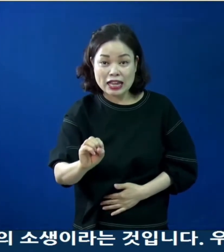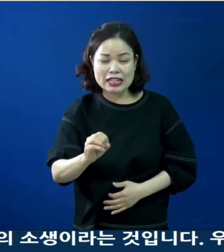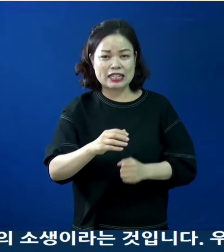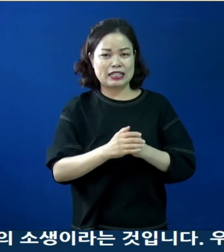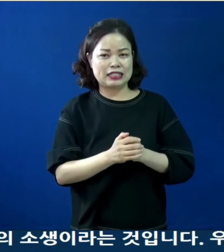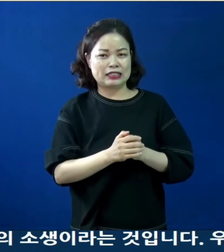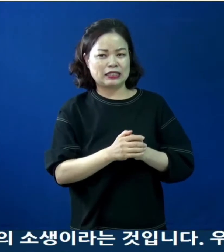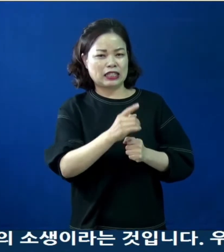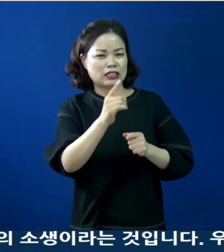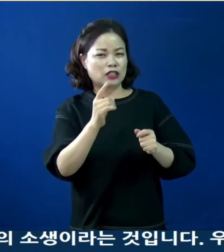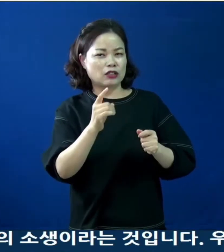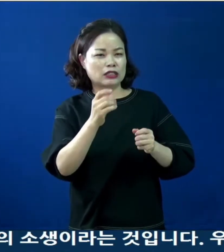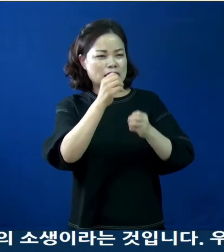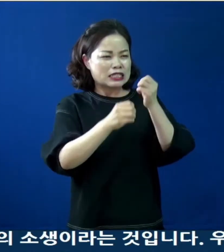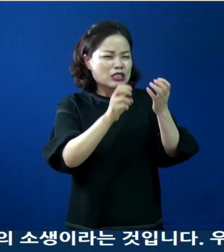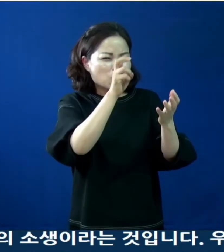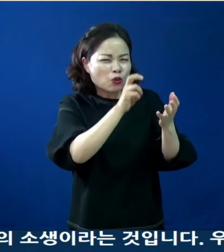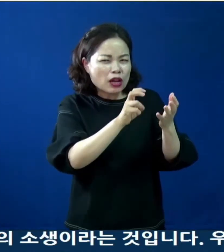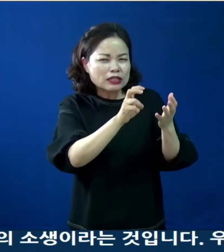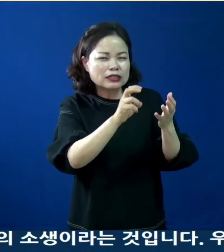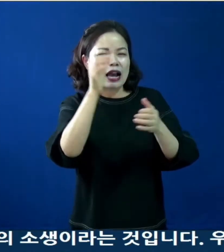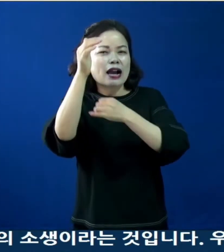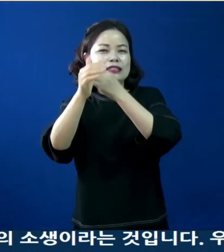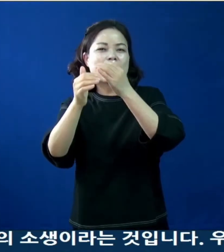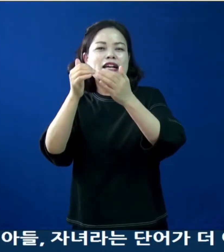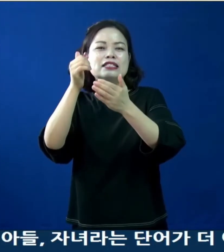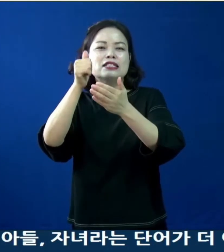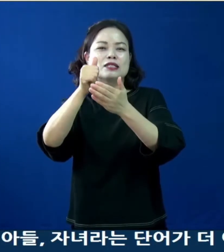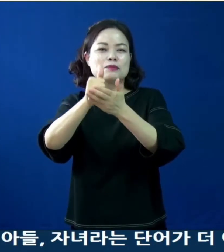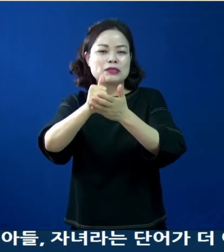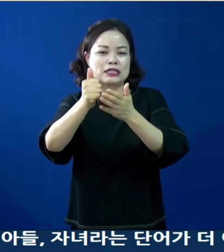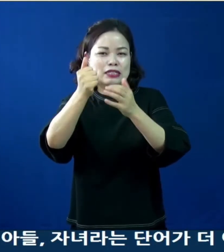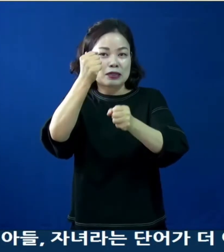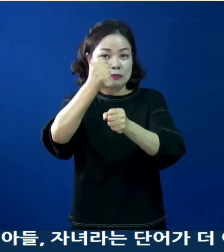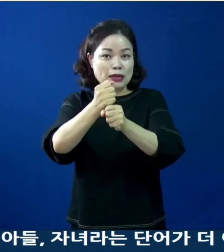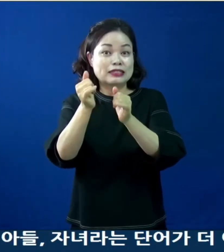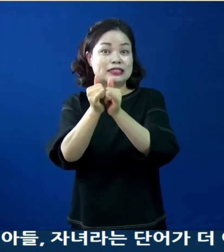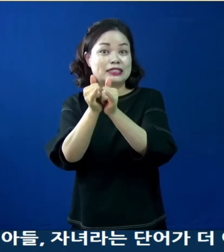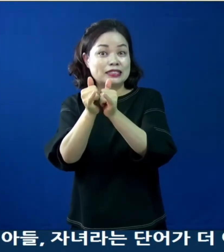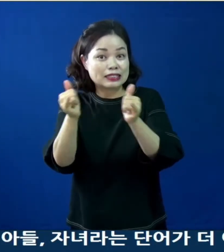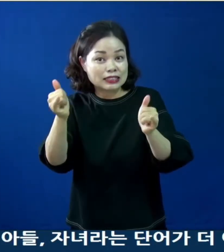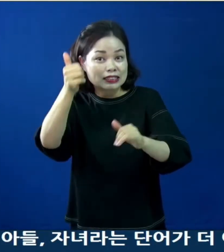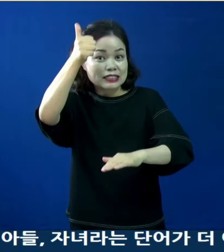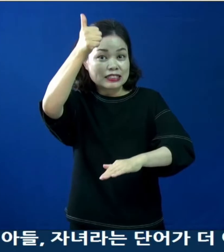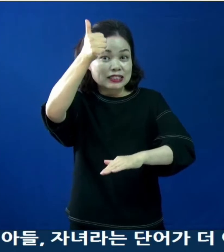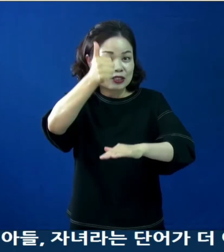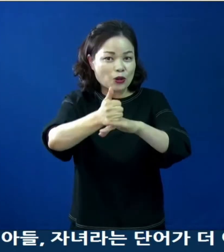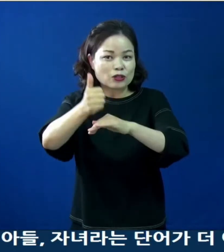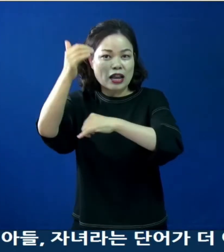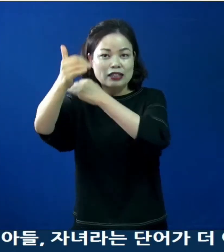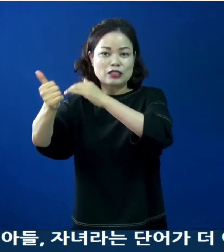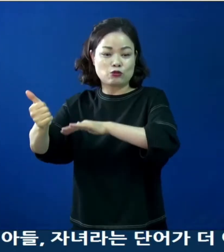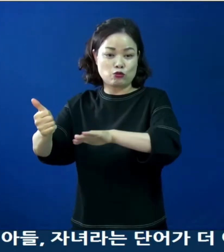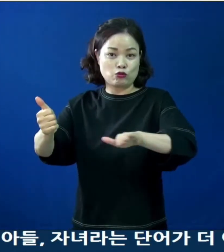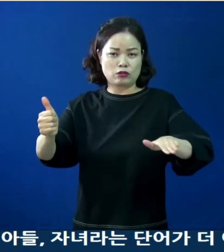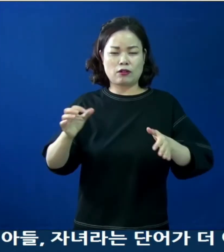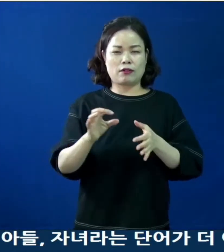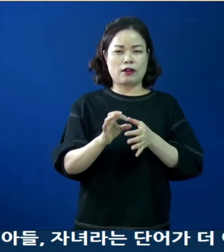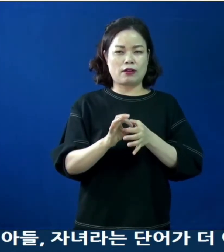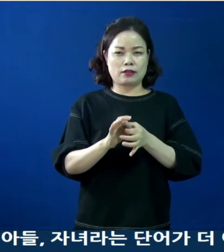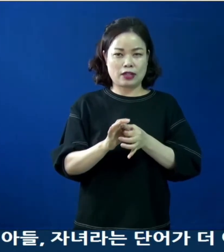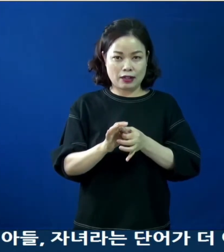시인이 이제 그런 노래를 했기 때문에 우리는 하나님의 소생이다, 만든 바 되었다. 그러니까 그 결론은 하나님과 우리가 무관하지